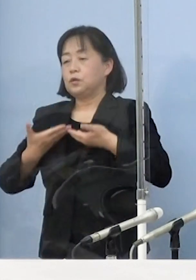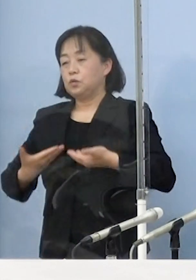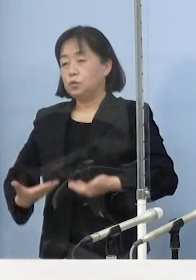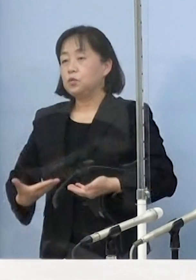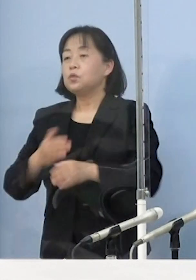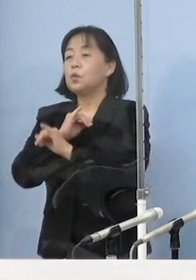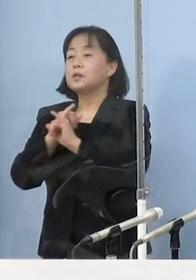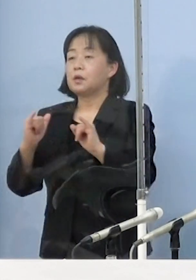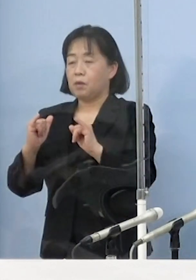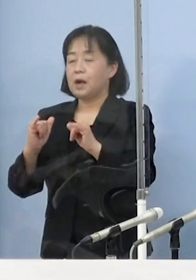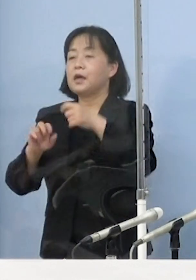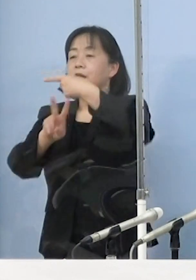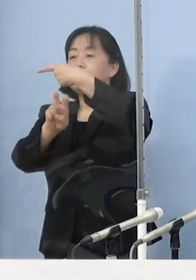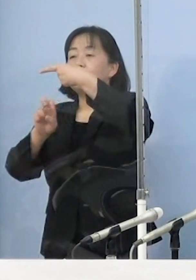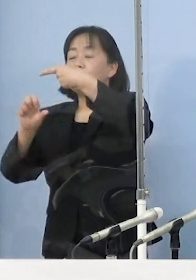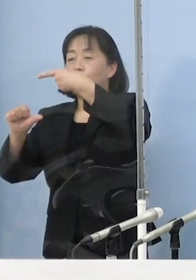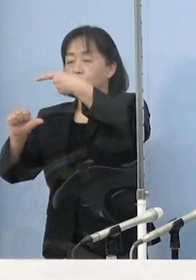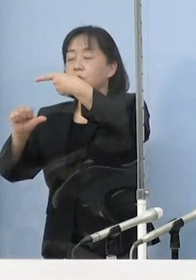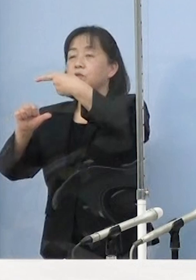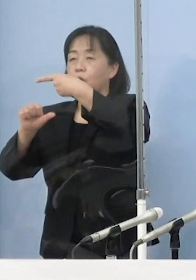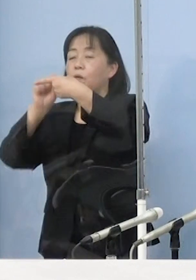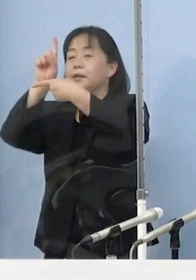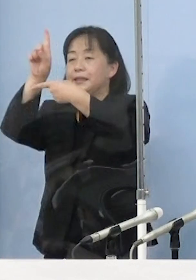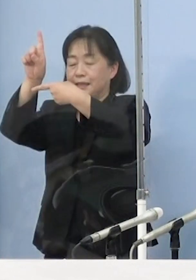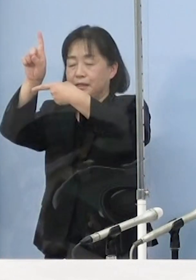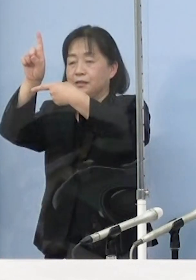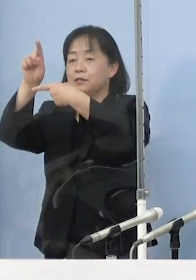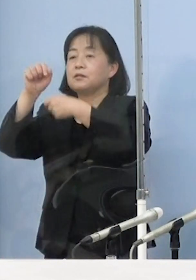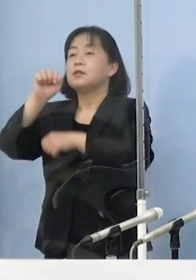については、25分の1、